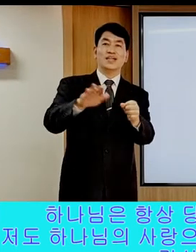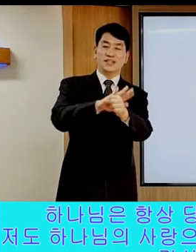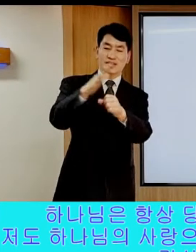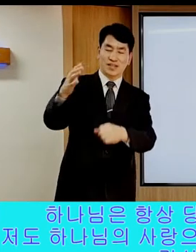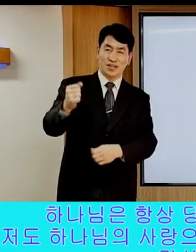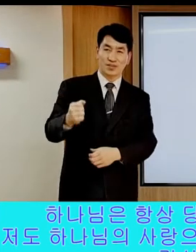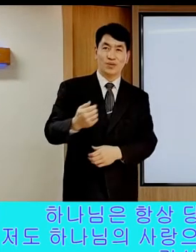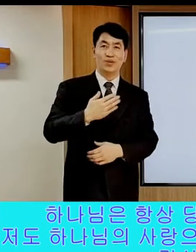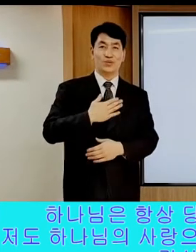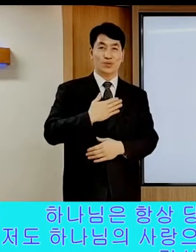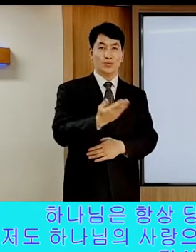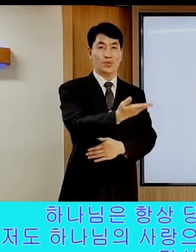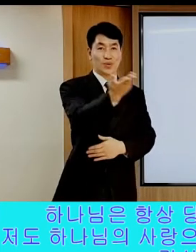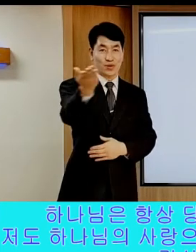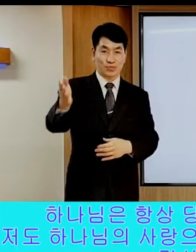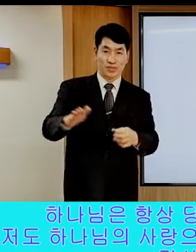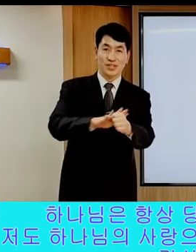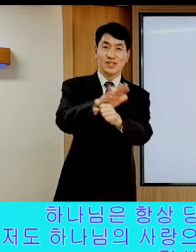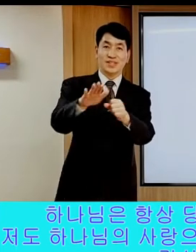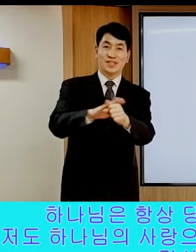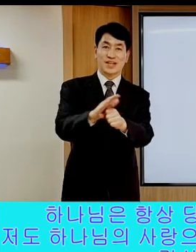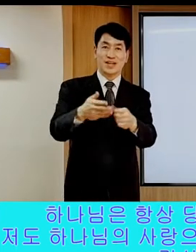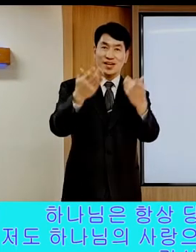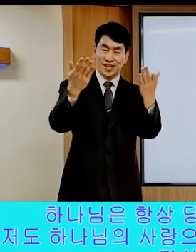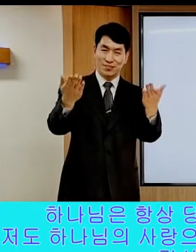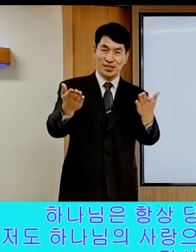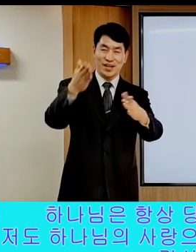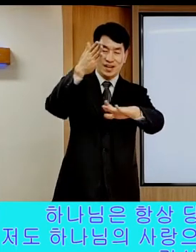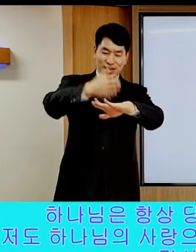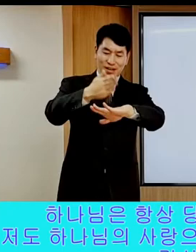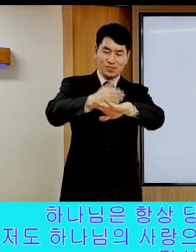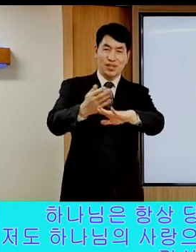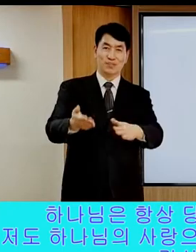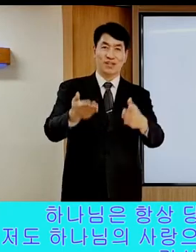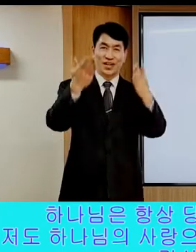그 사랑으로 저도 여러분을 사랑합니다. 감사합니다.